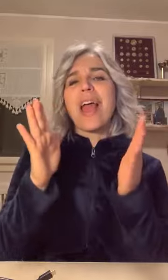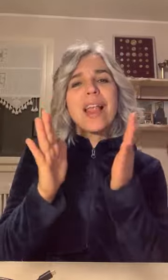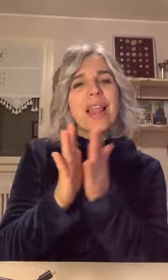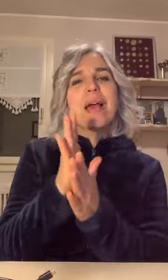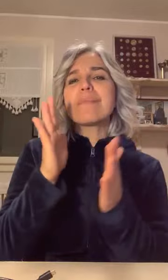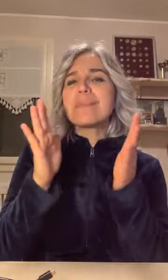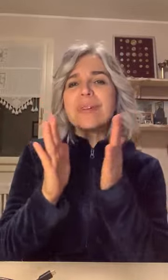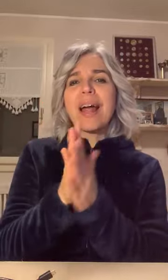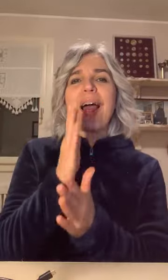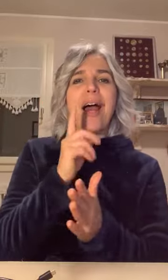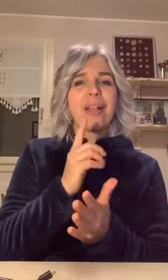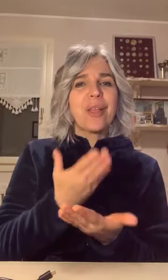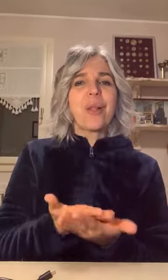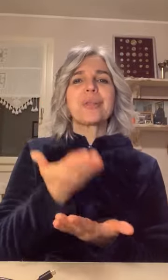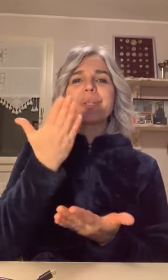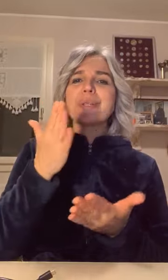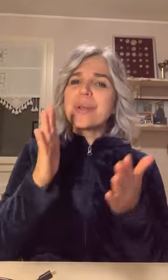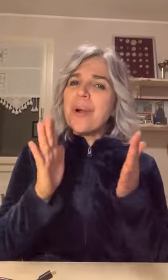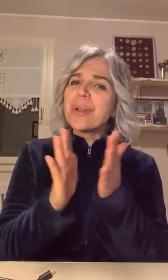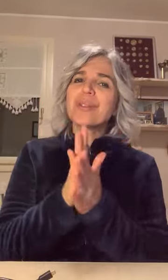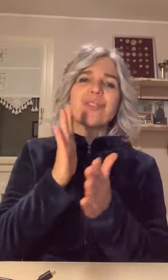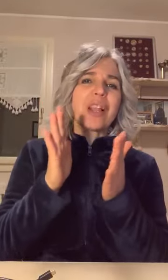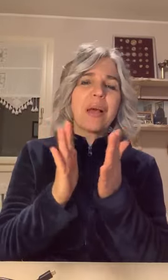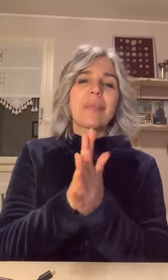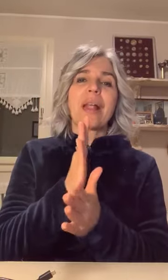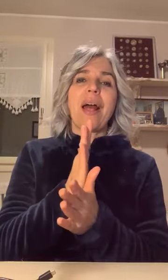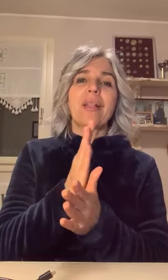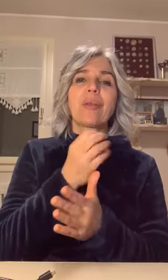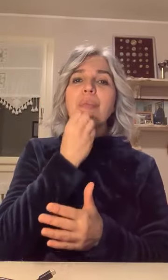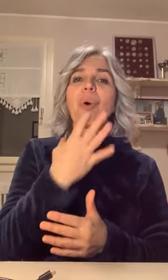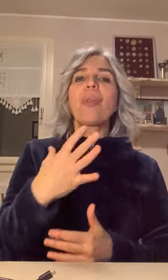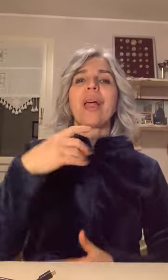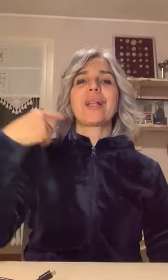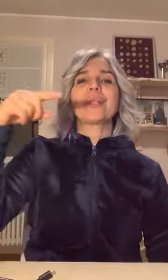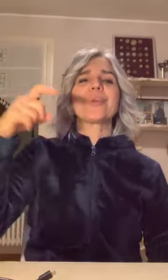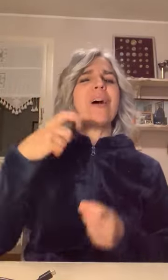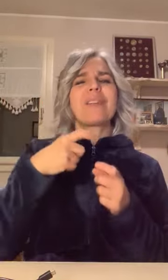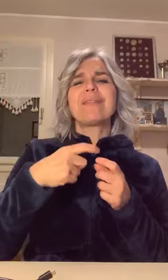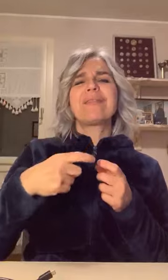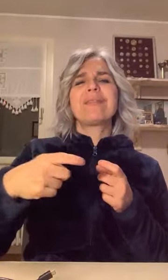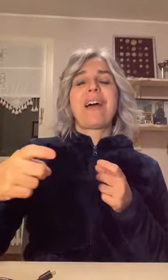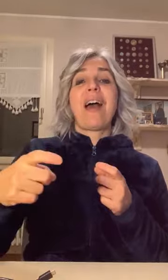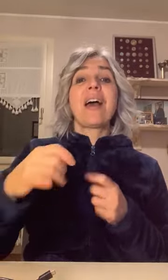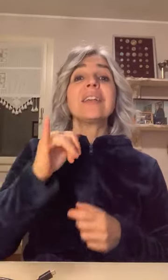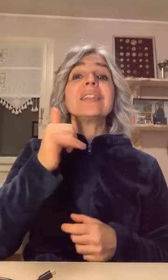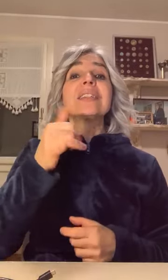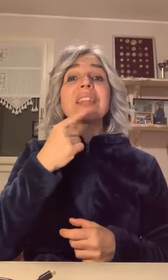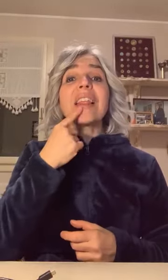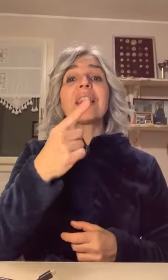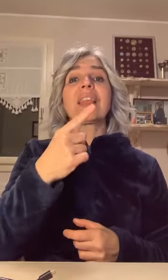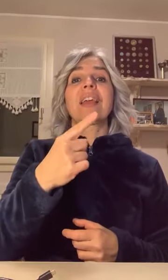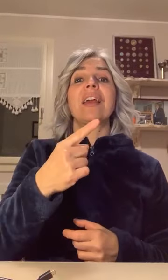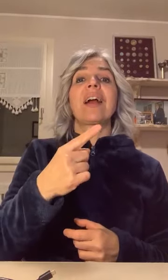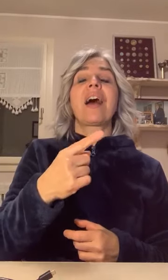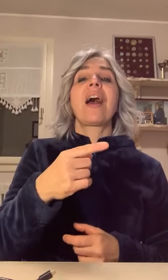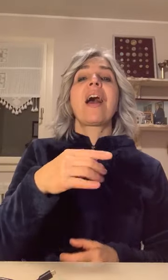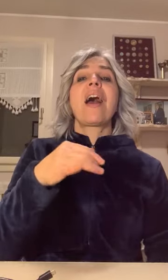è buono, e perché la sua bontà dura in eterno. Sì, dica Israele, la sua bontà dura in eterno.